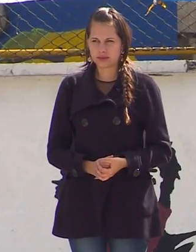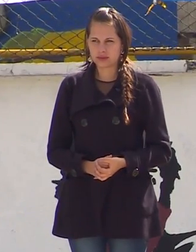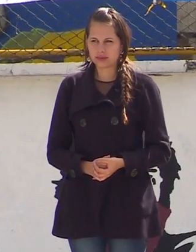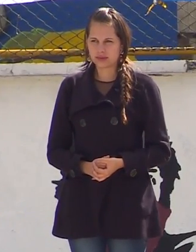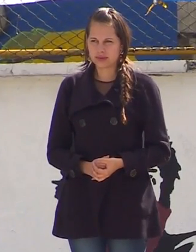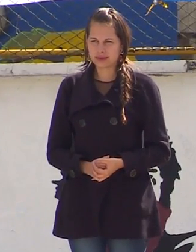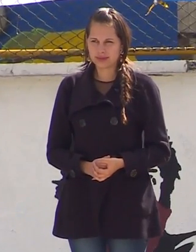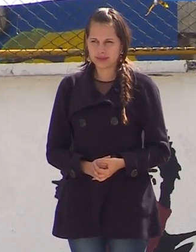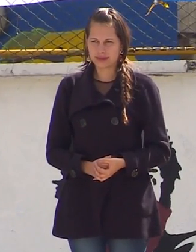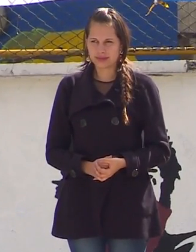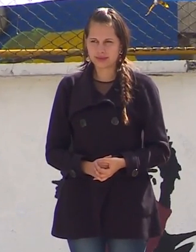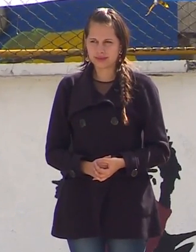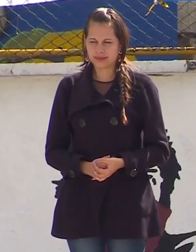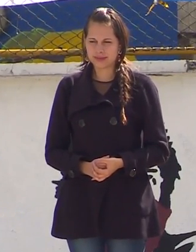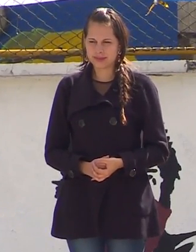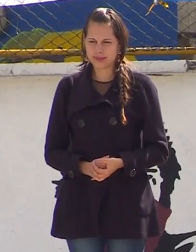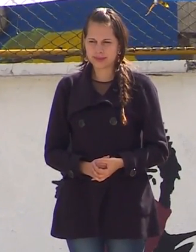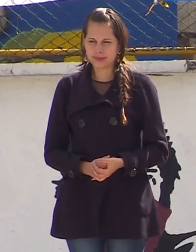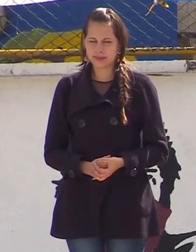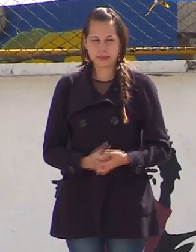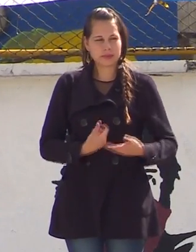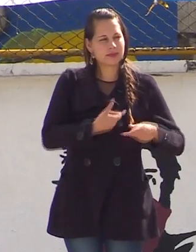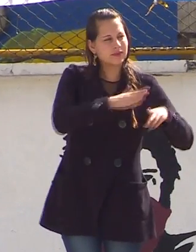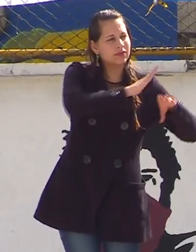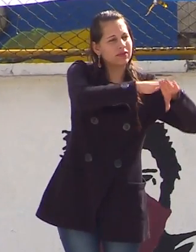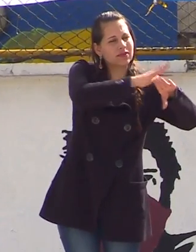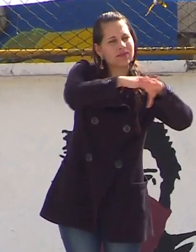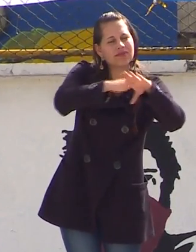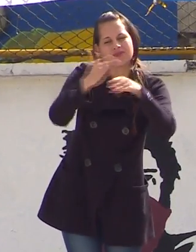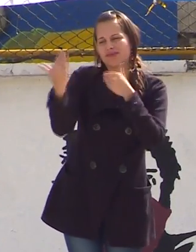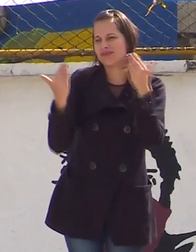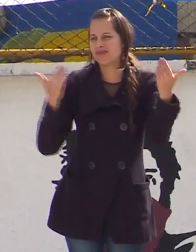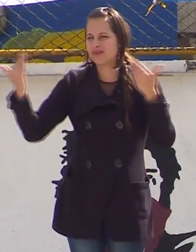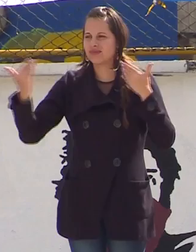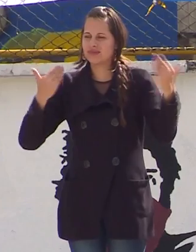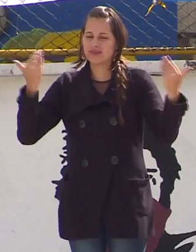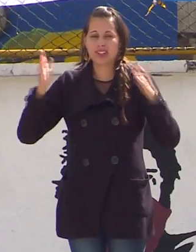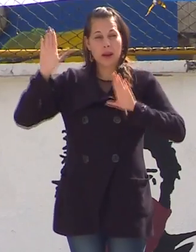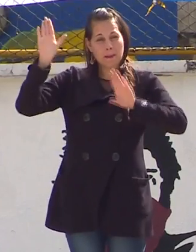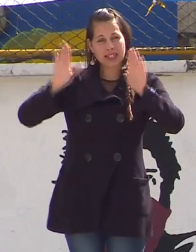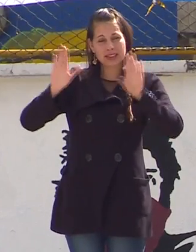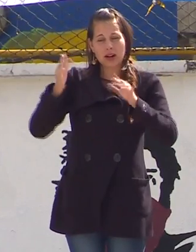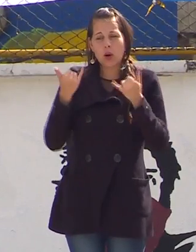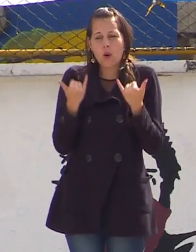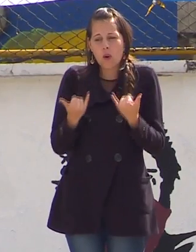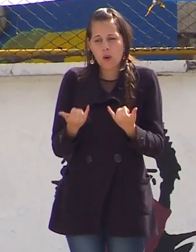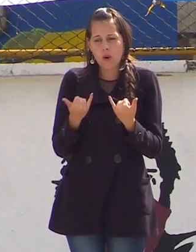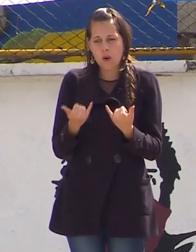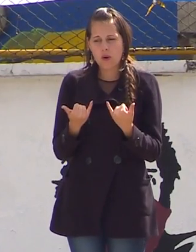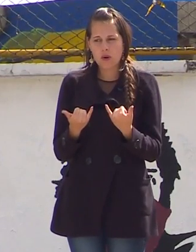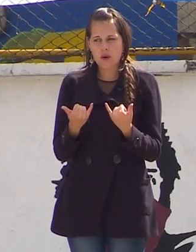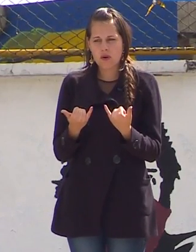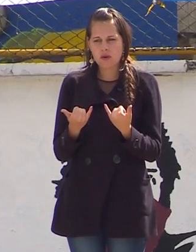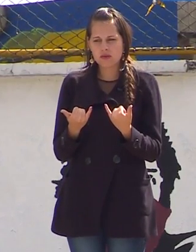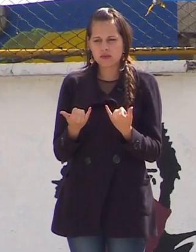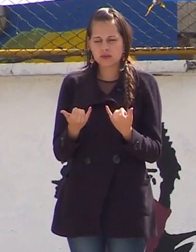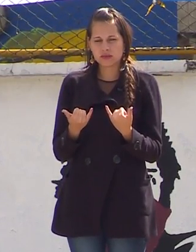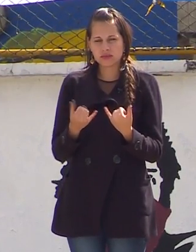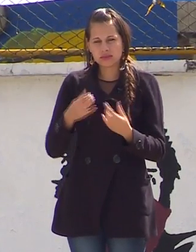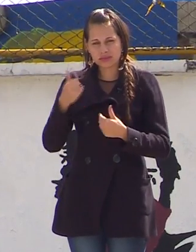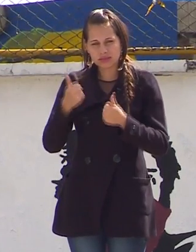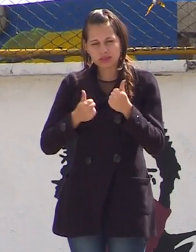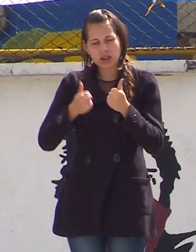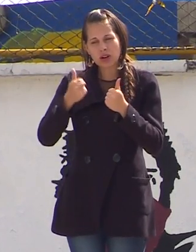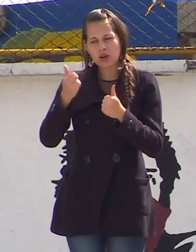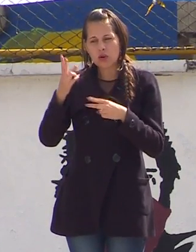Les llamamos a participar desde hoy en la construcción del Plan